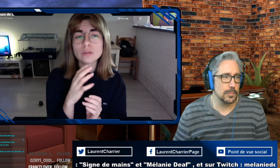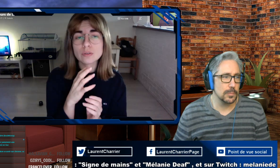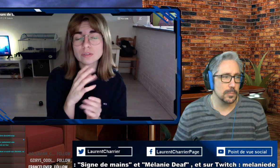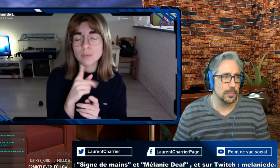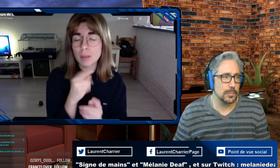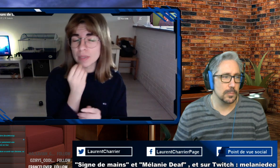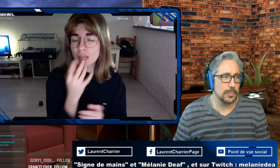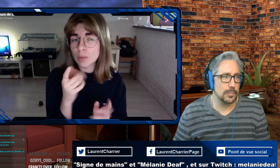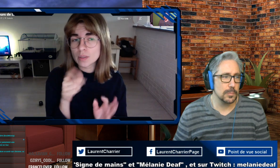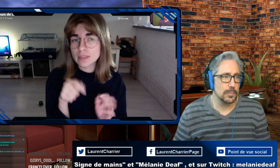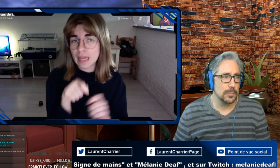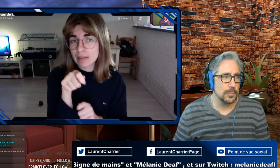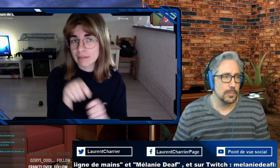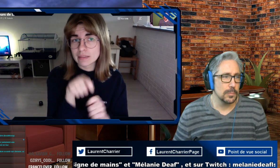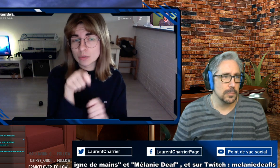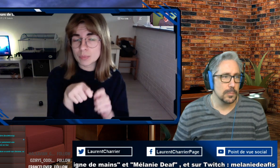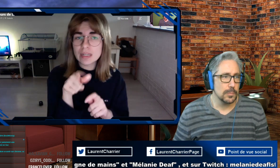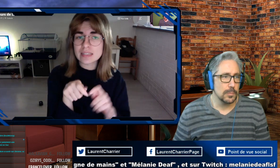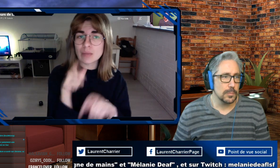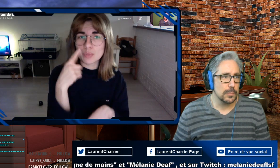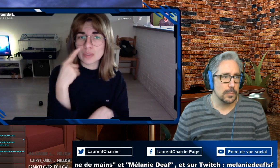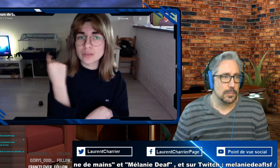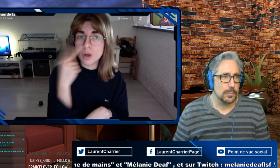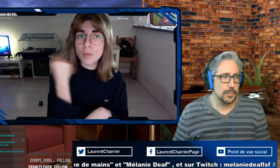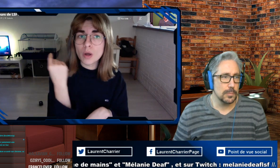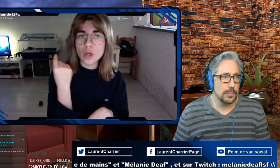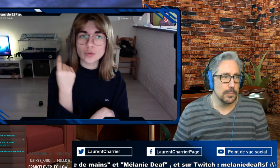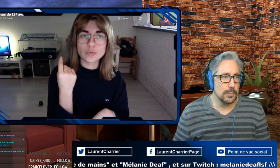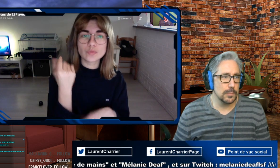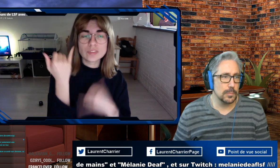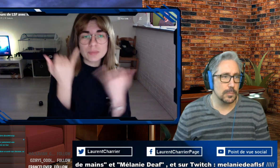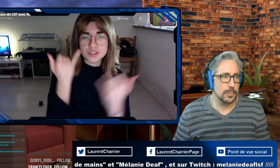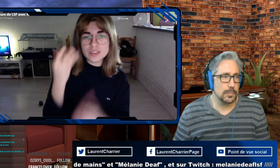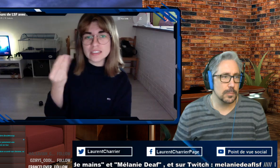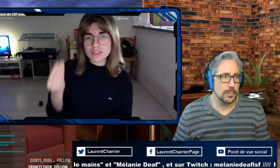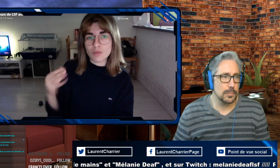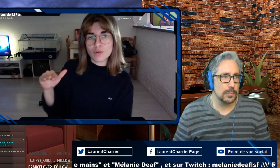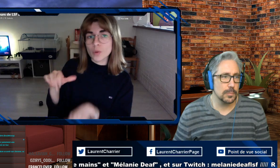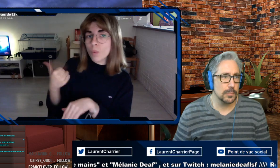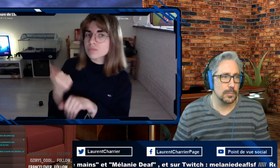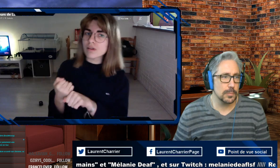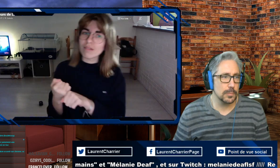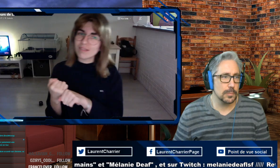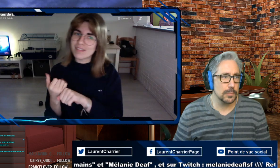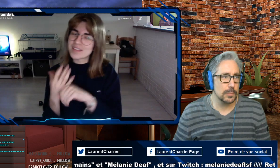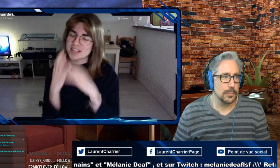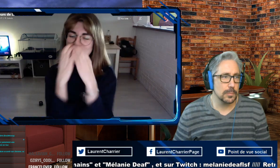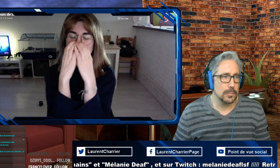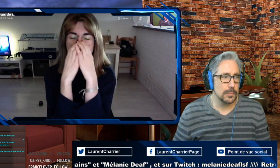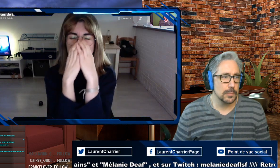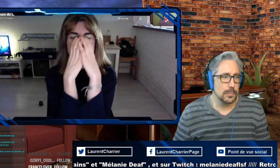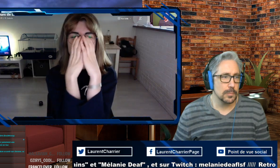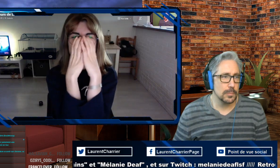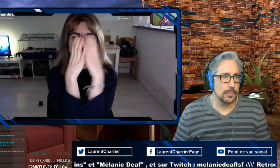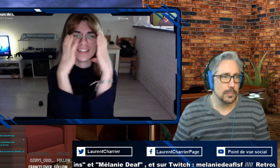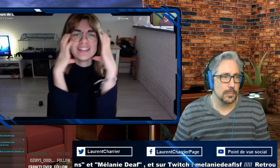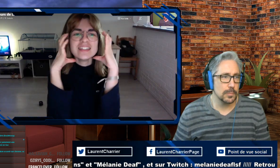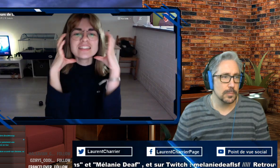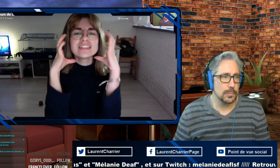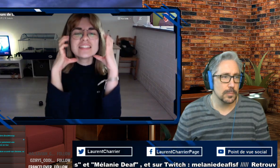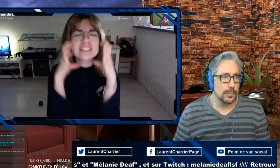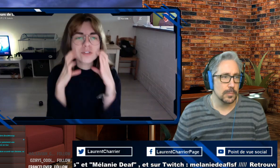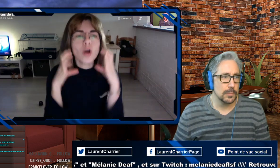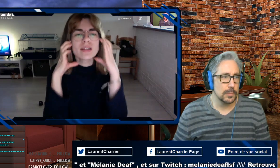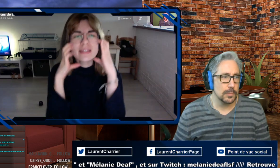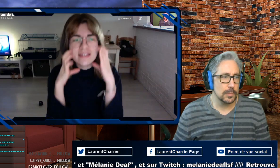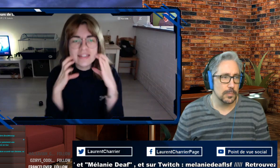fait, il n'a pas pris la bonne taille. Il a pris la taille pour les hommes. Imaginez des enfants de 11 ans qui mettent un masque,